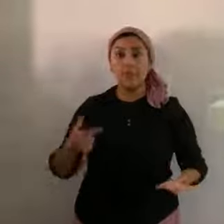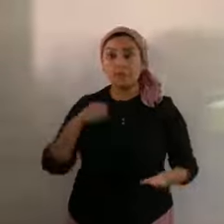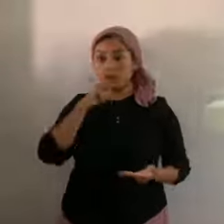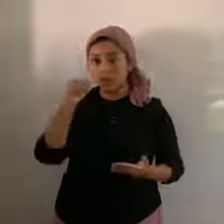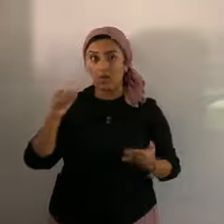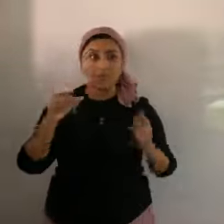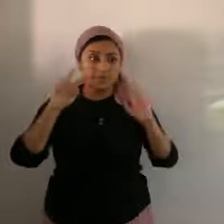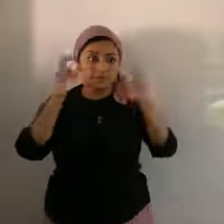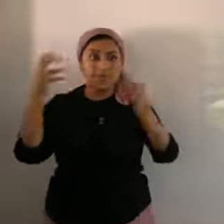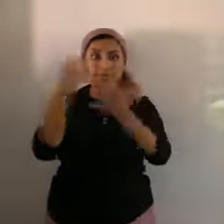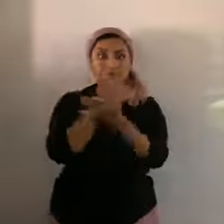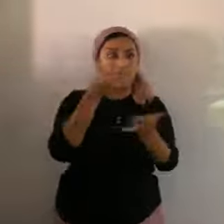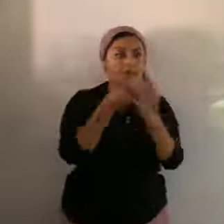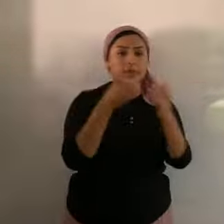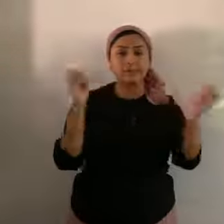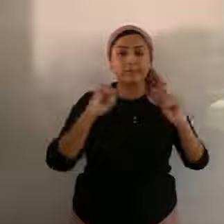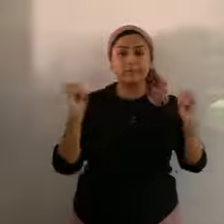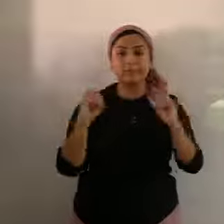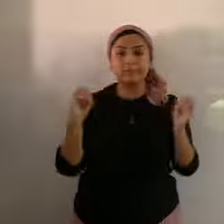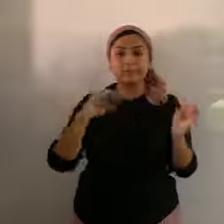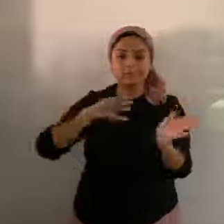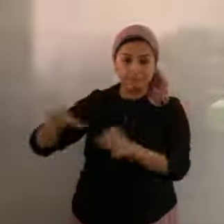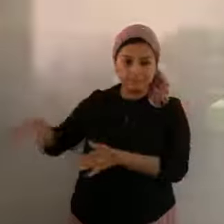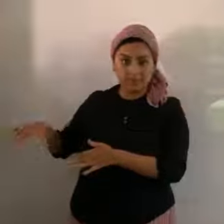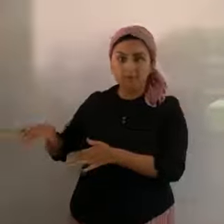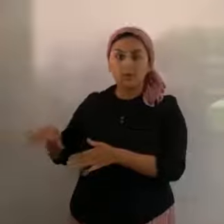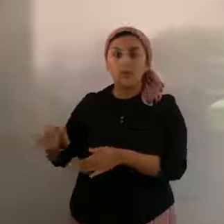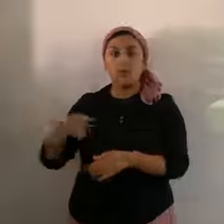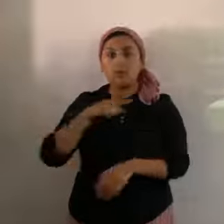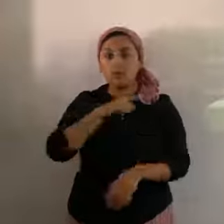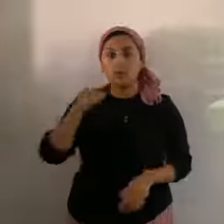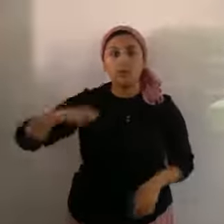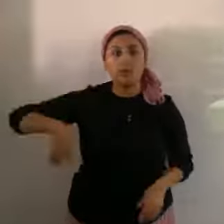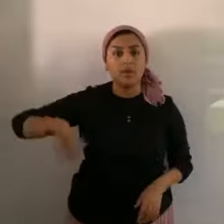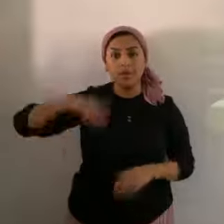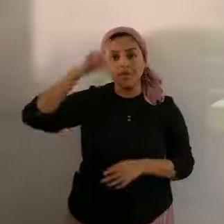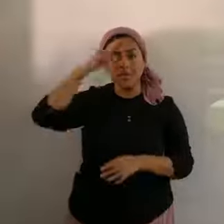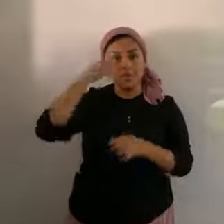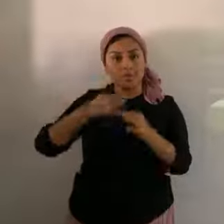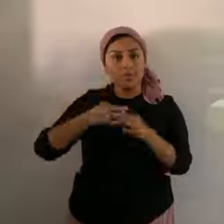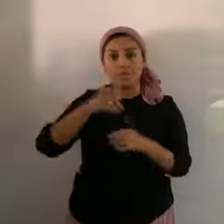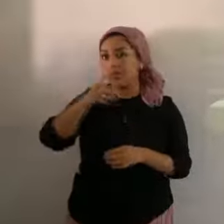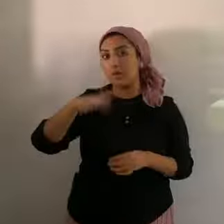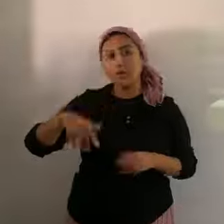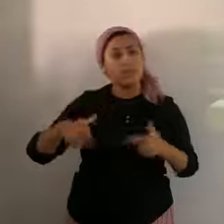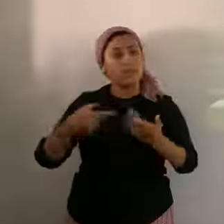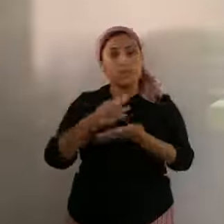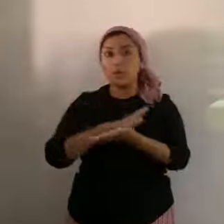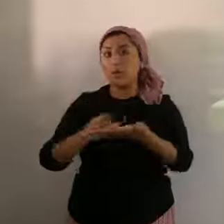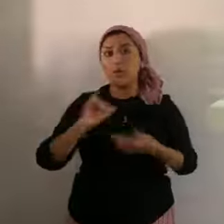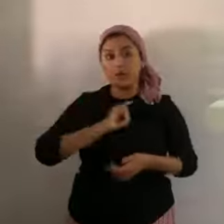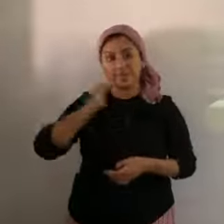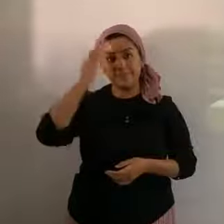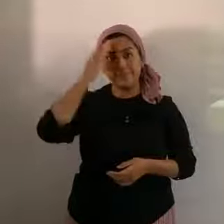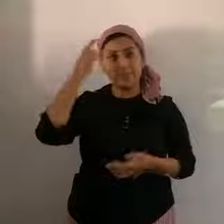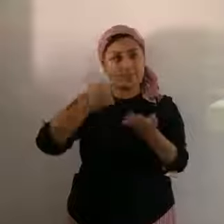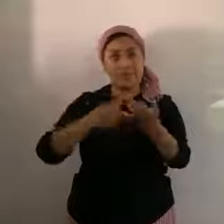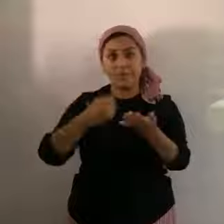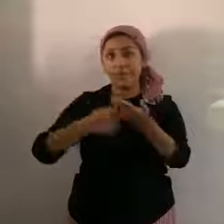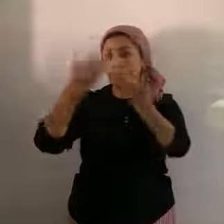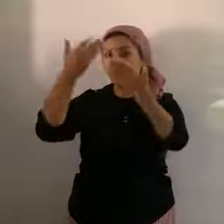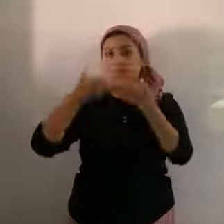de la prosperidad. Bendito es el Abacados. Pero ha faltado fe y ha faltado mucha santidad. Por eso a veces no se